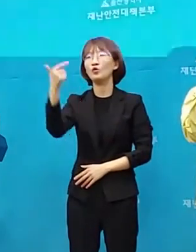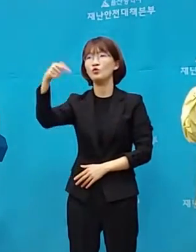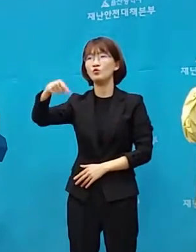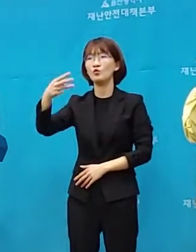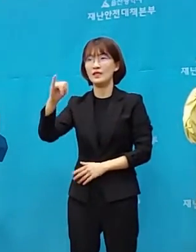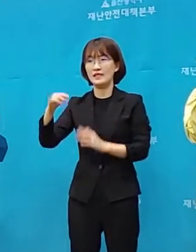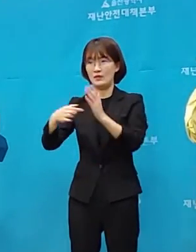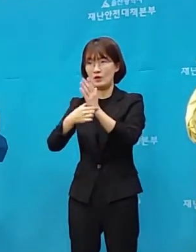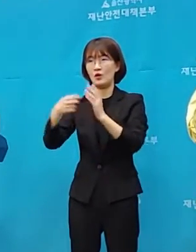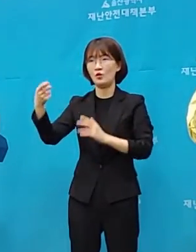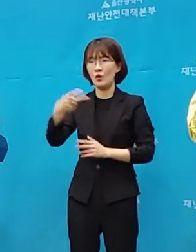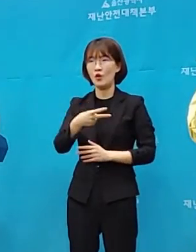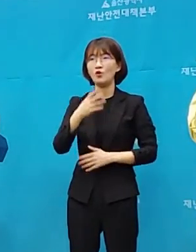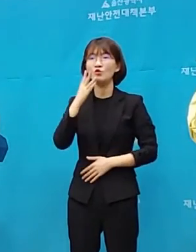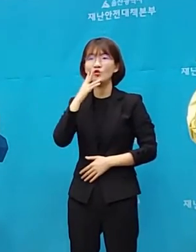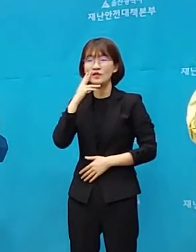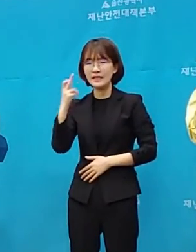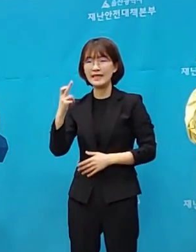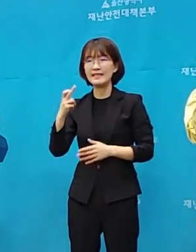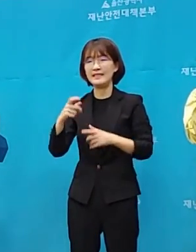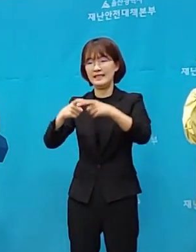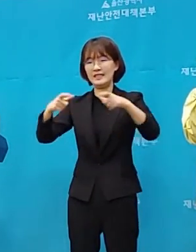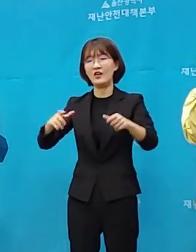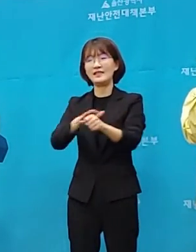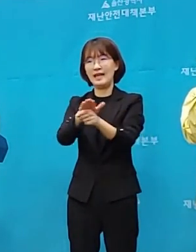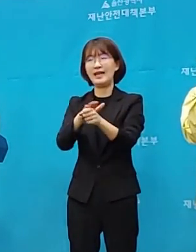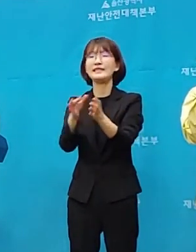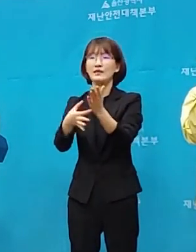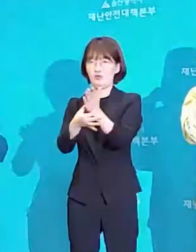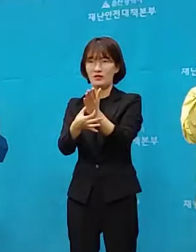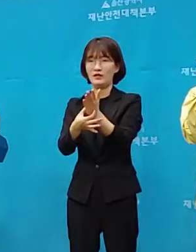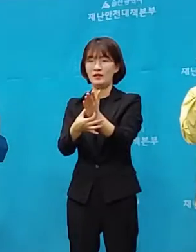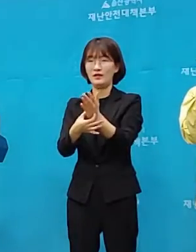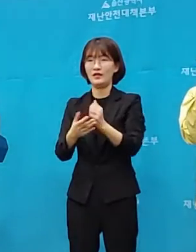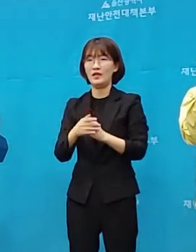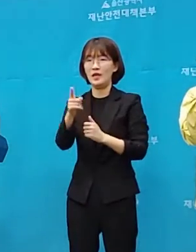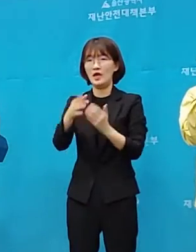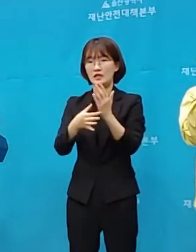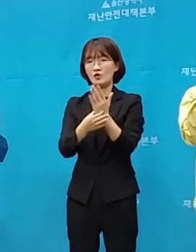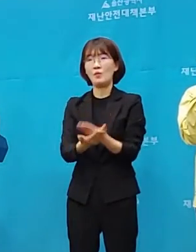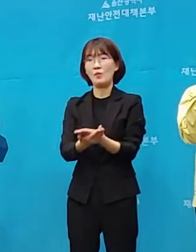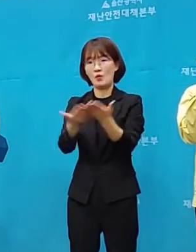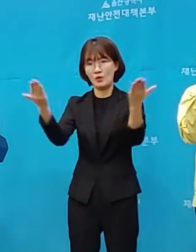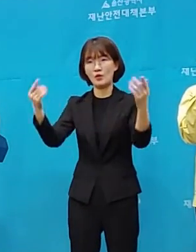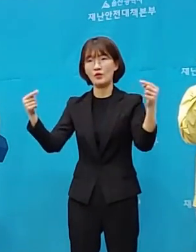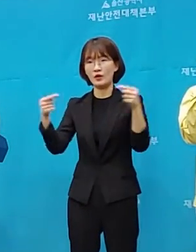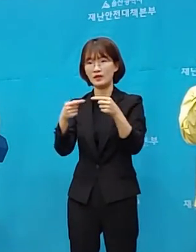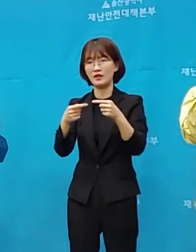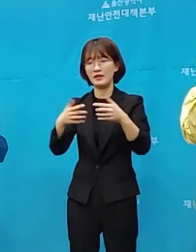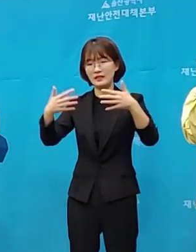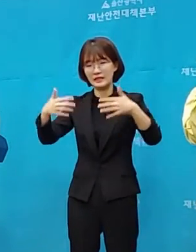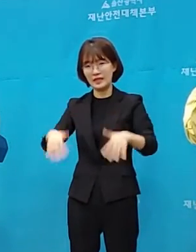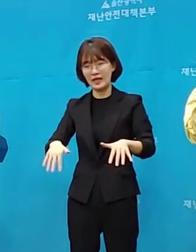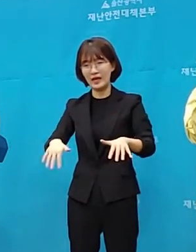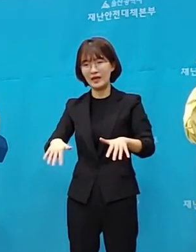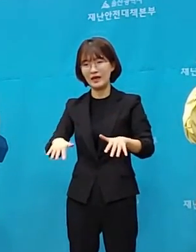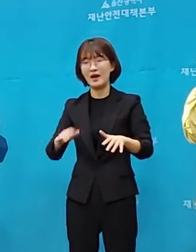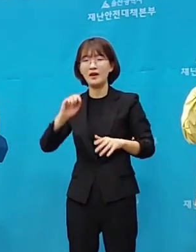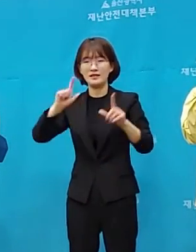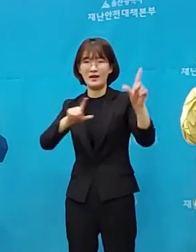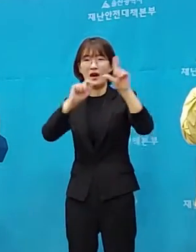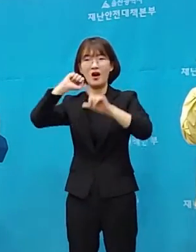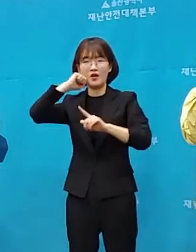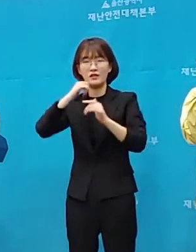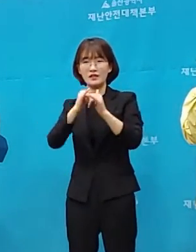상품권과 우리 울산 지역자랑 상품권을 매매하는 것입니다. 그래서 이 상품권 보급을 통해서 취약계층에 대한 이제 소득